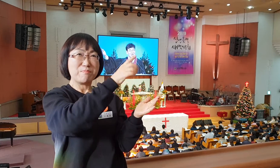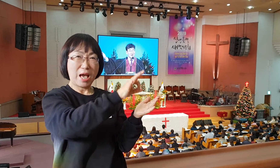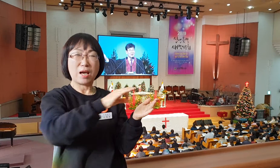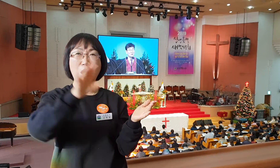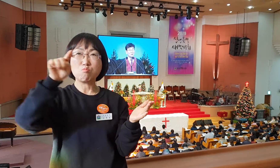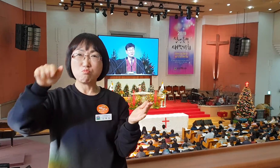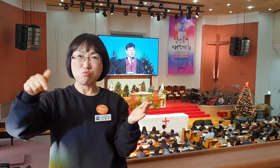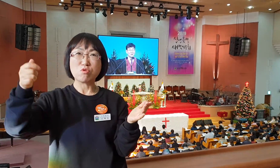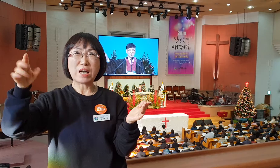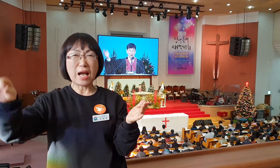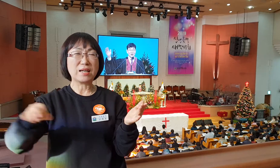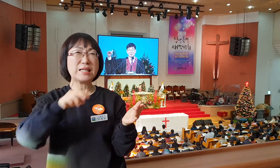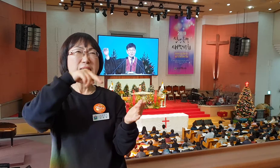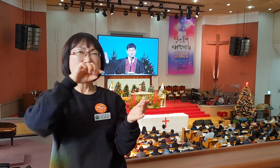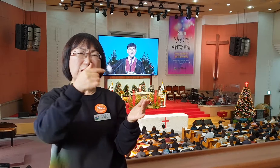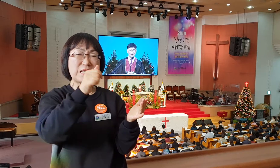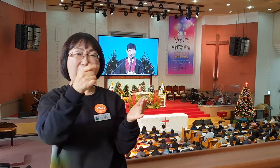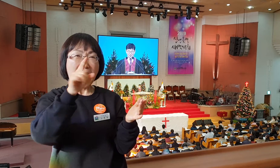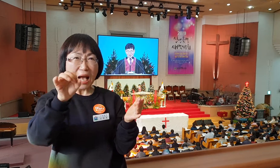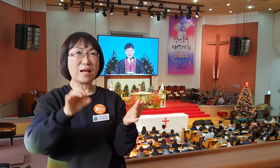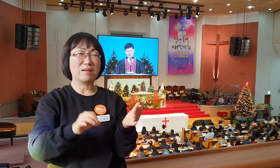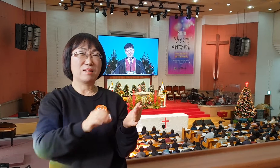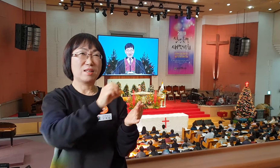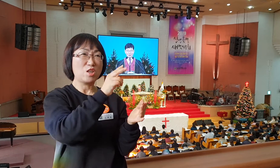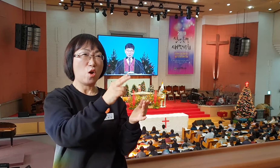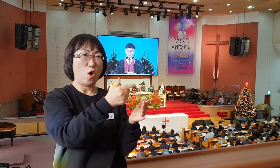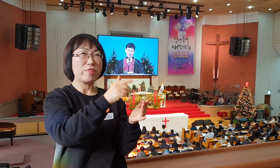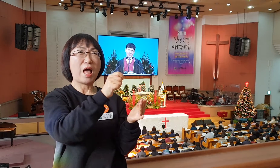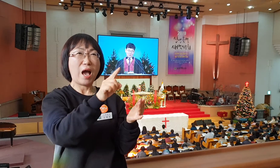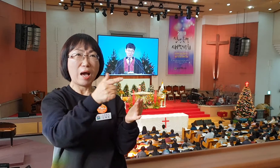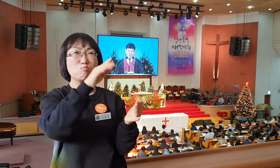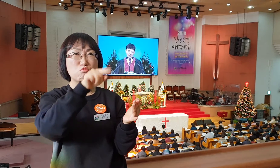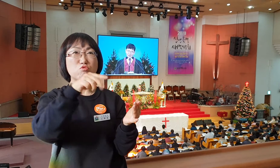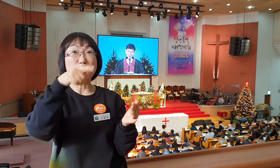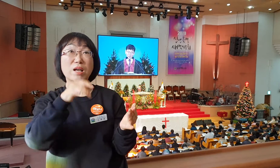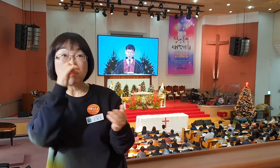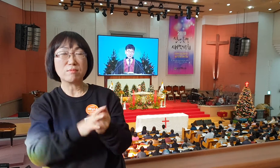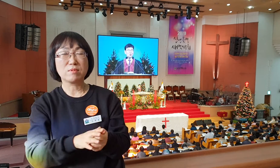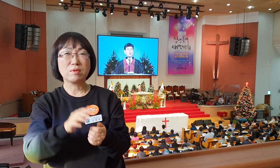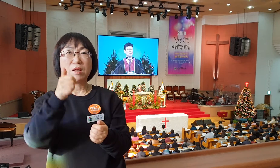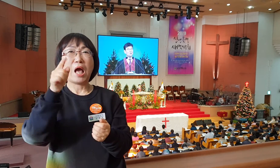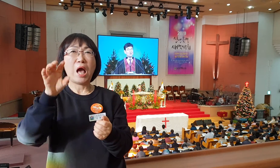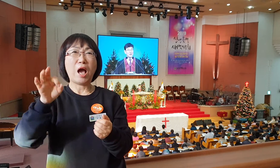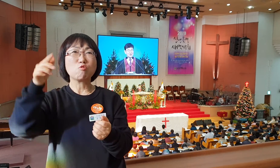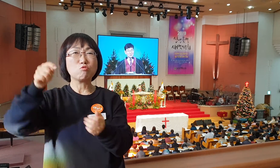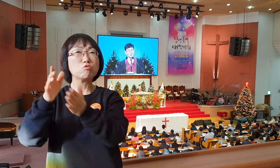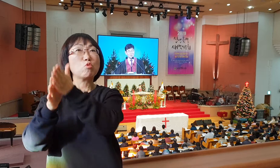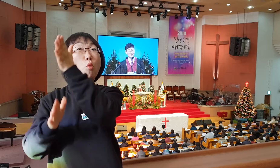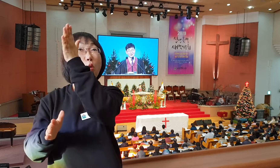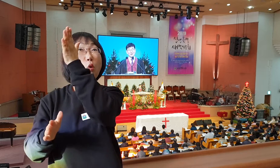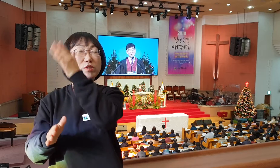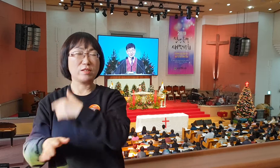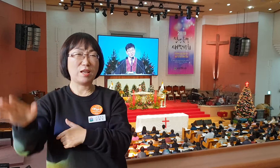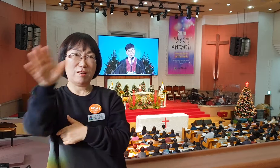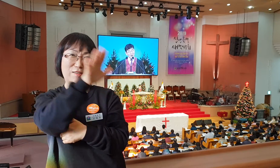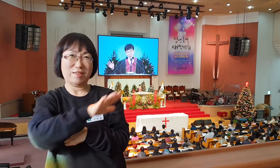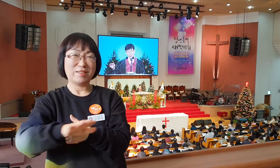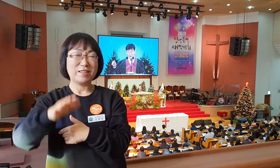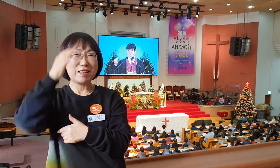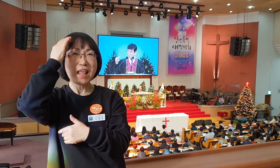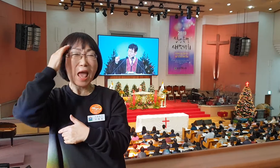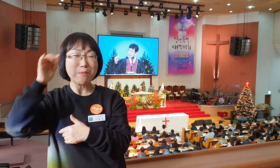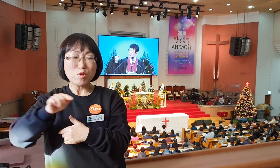있고 신항이 있고요. 연안 부두가 있고 인천이 한국도시죠. 그리고 여러분이 혹시 또 부인하실지 모르지만 그래도